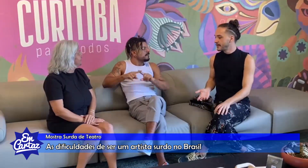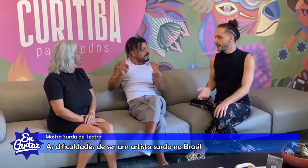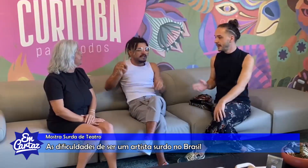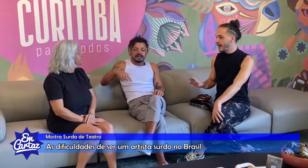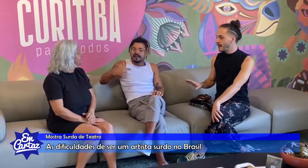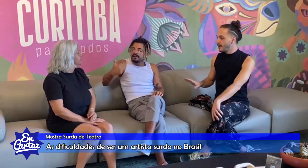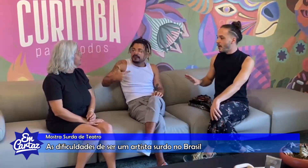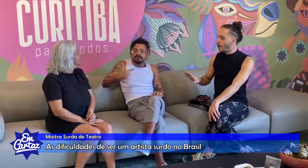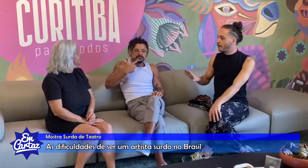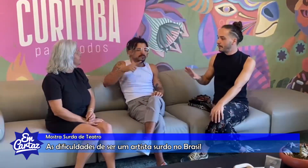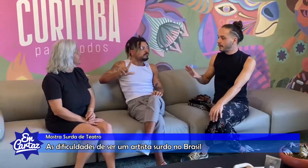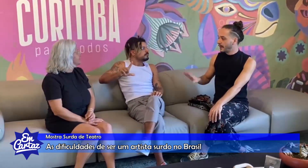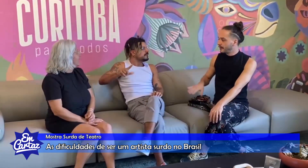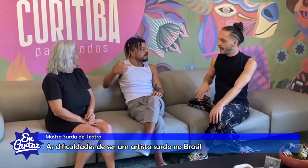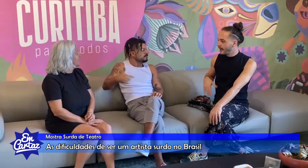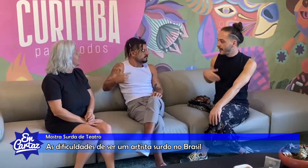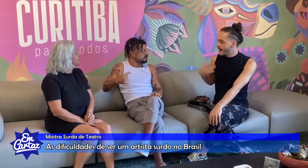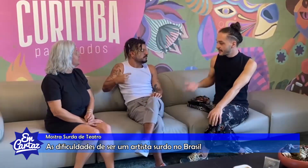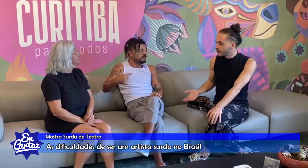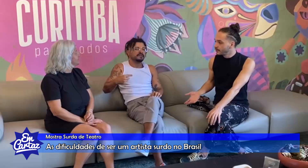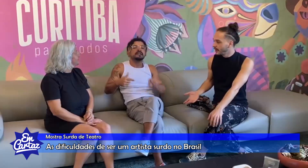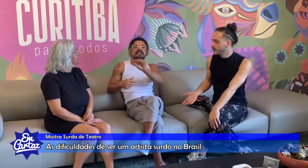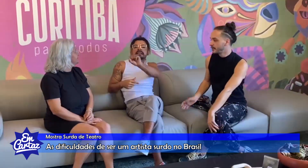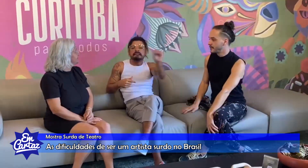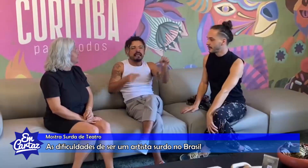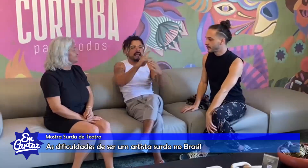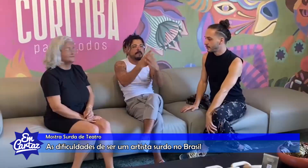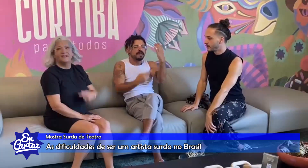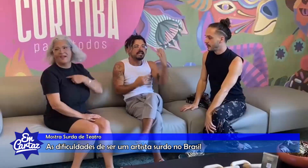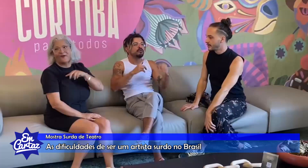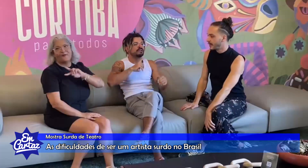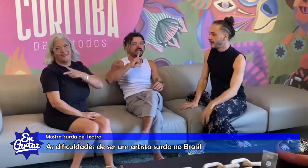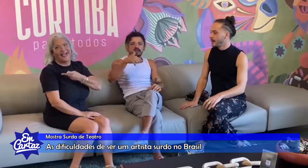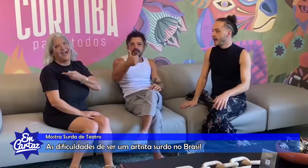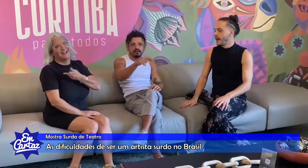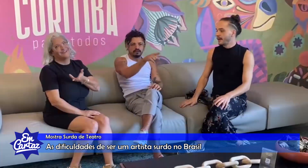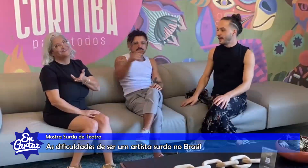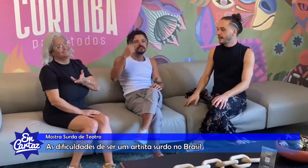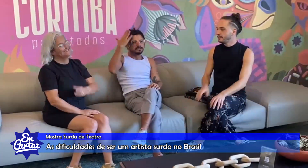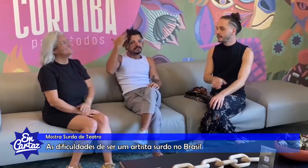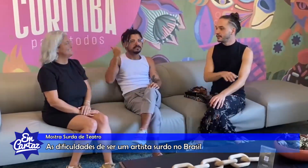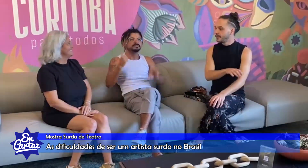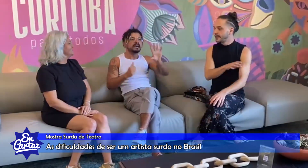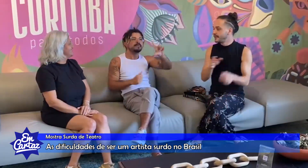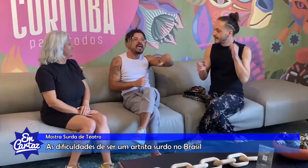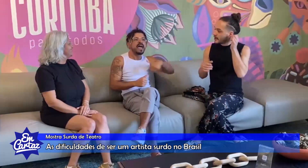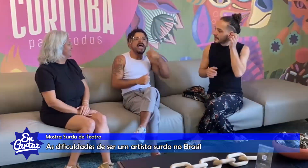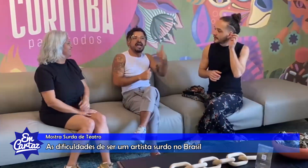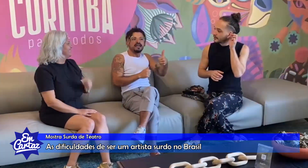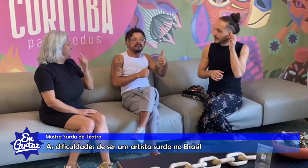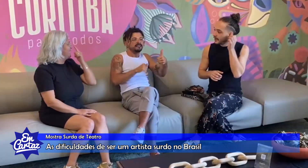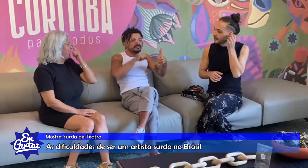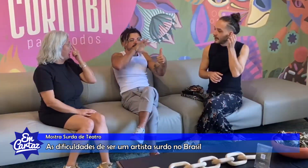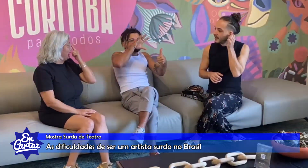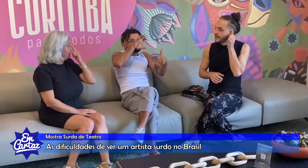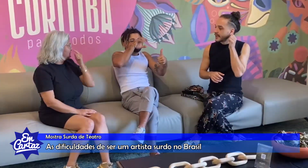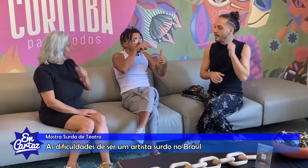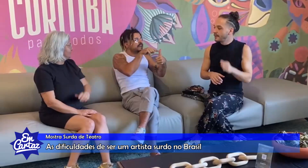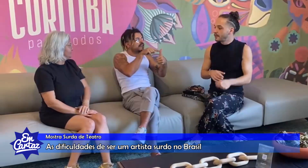ele é a segunda língua das pessoas surdas, né? Quem vocês têm uma segunda língua, sabe o